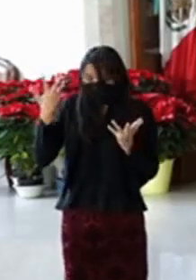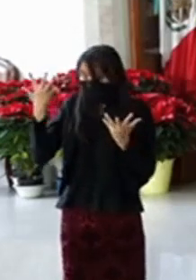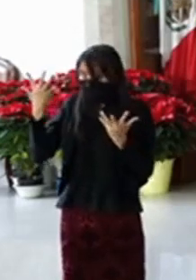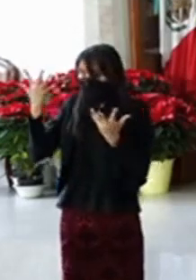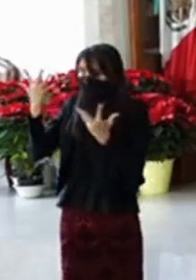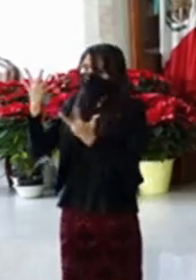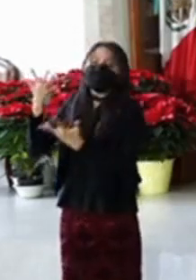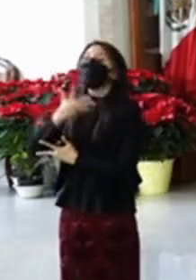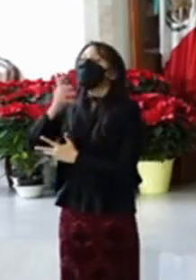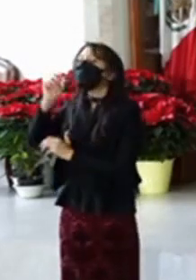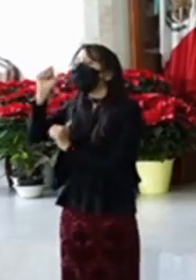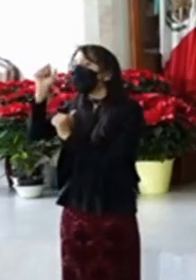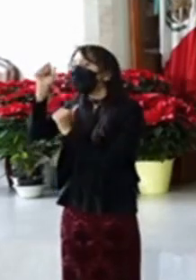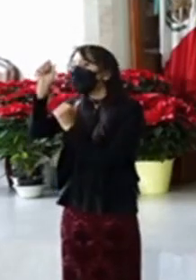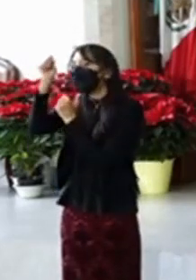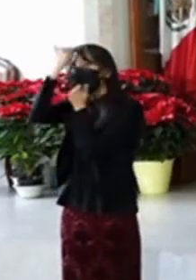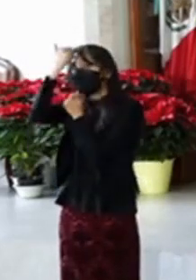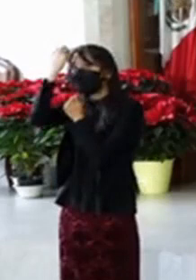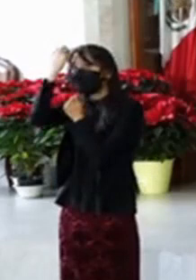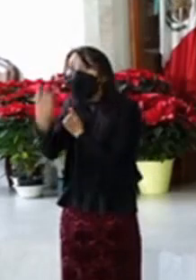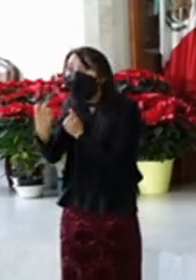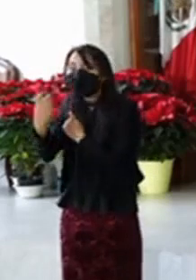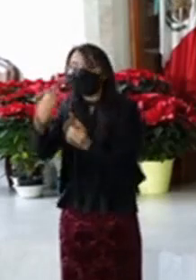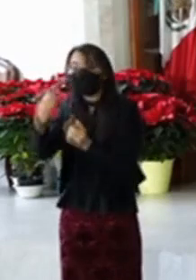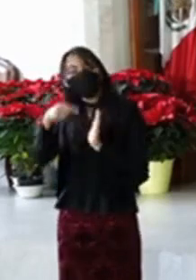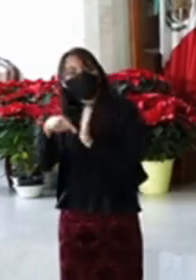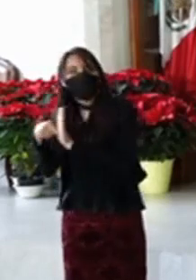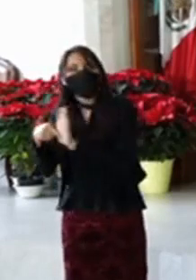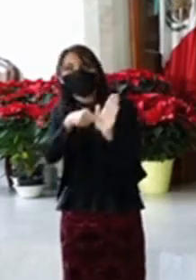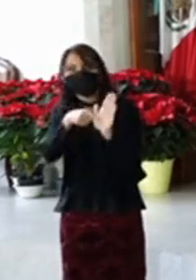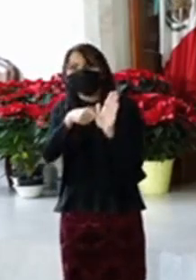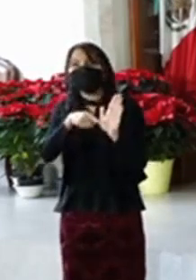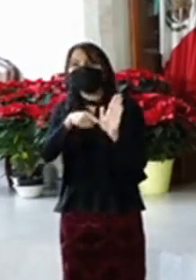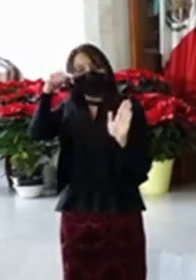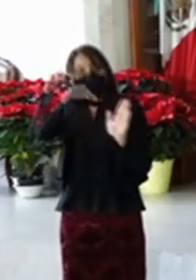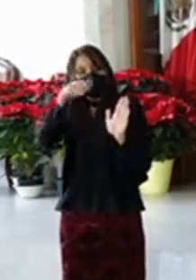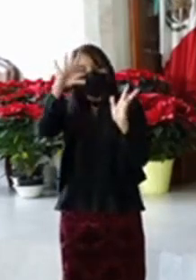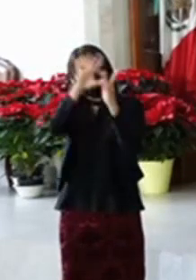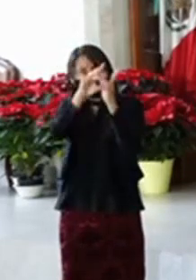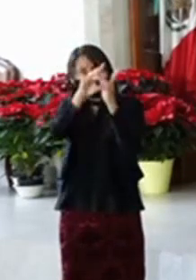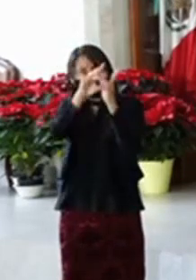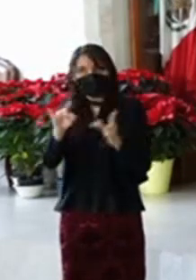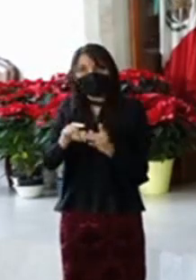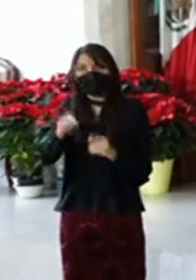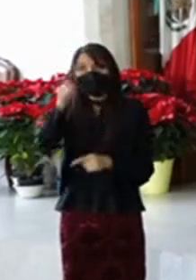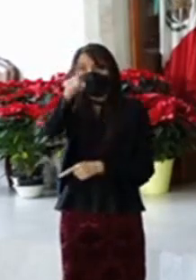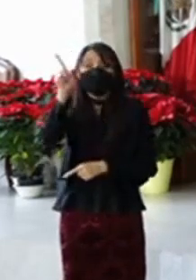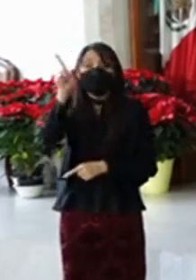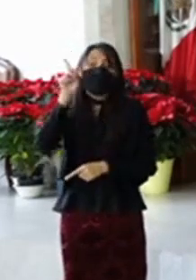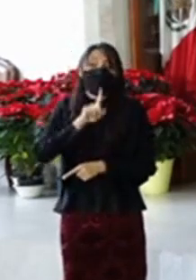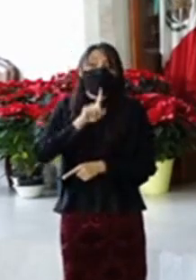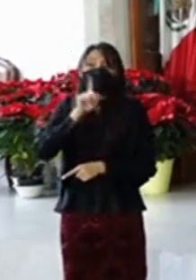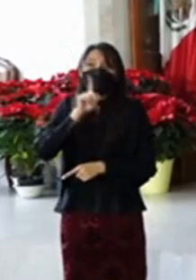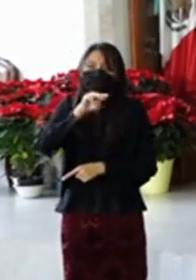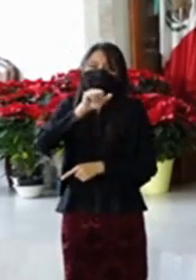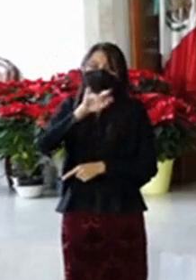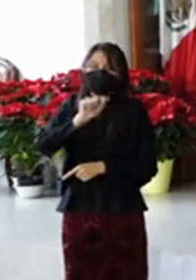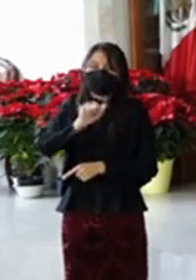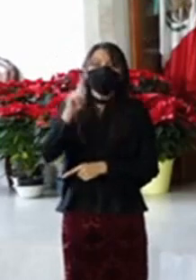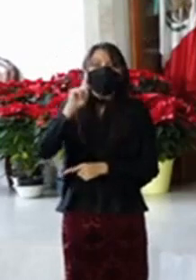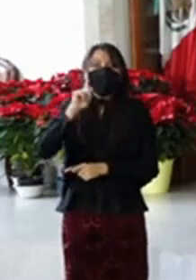esto os será por señal. He aquí, la Virgen concebirá y dará a luz un